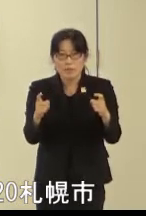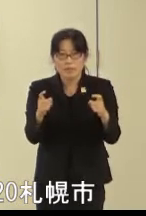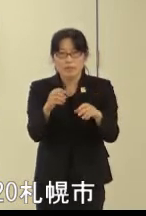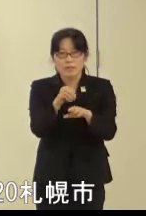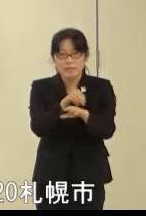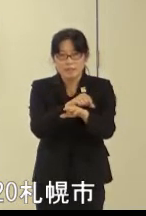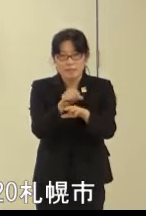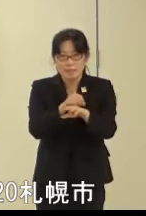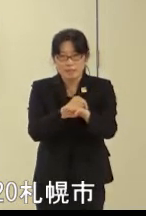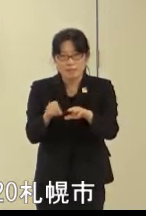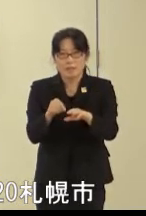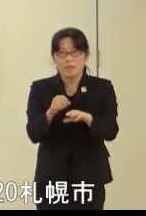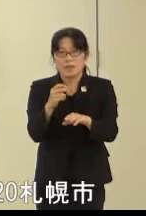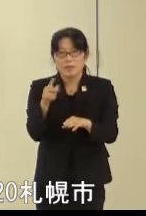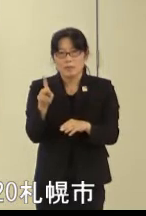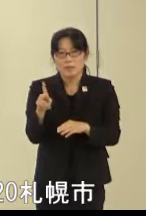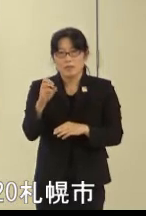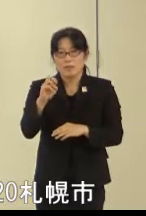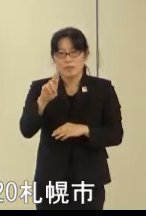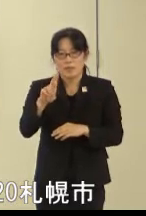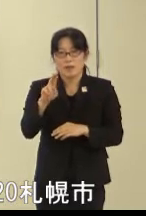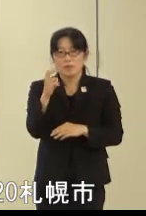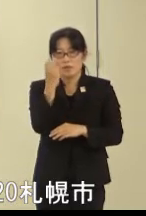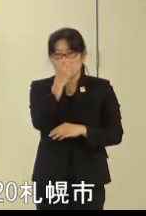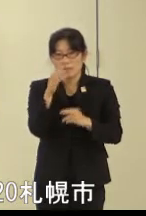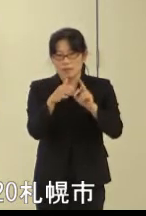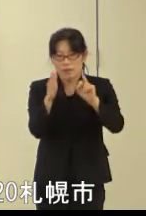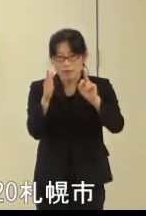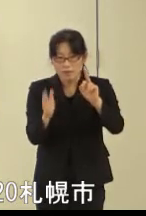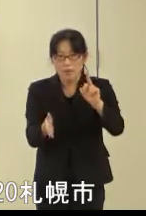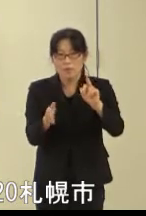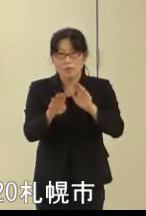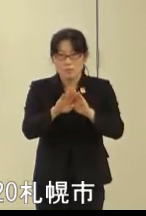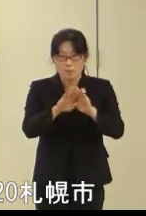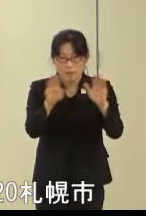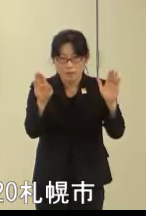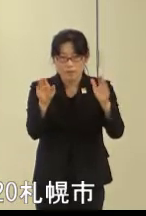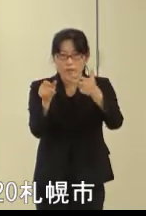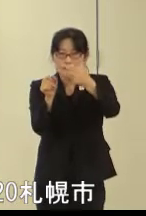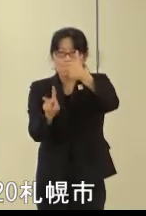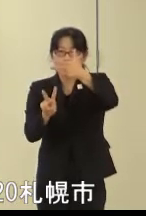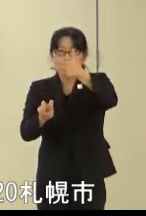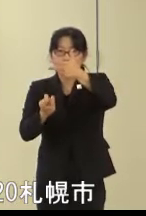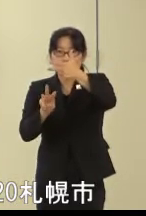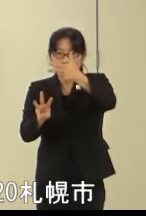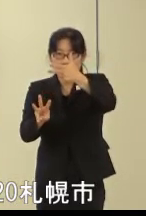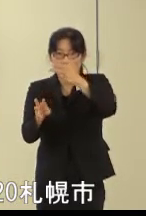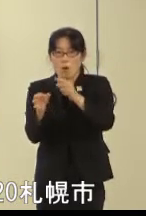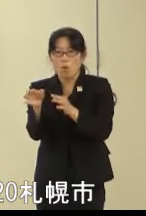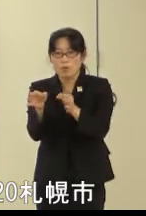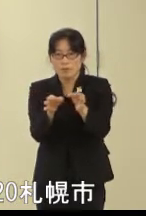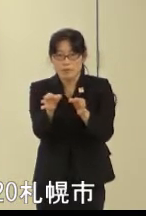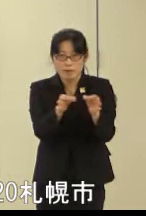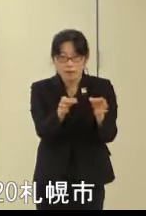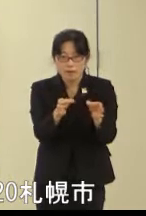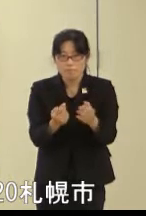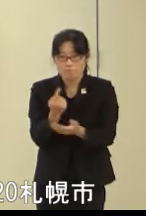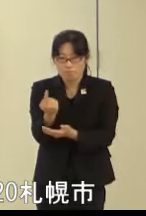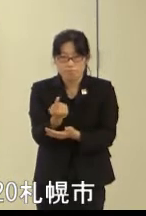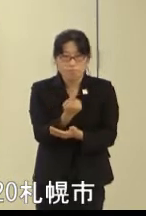pcr 検査を解説をいたしましたまた7月30日からはお店単位での